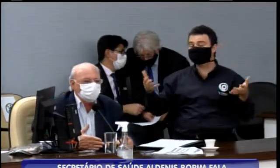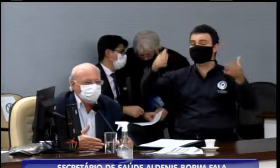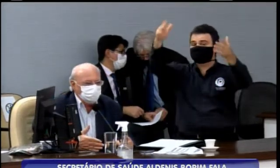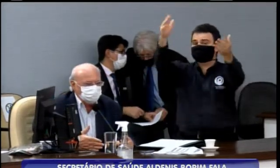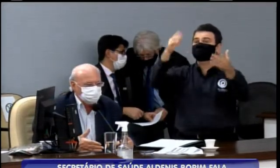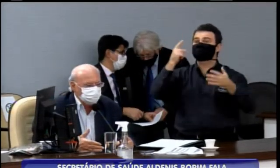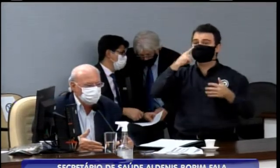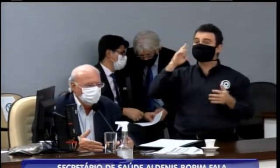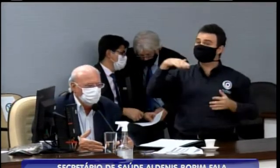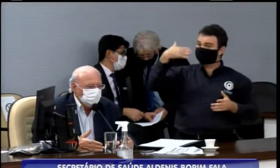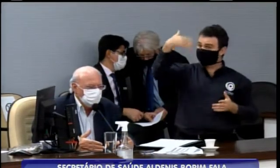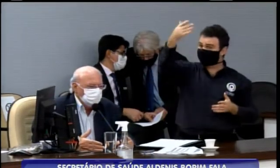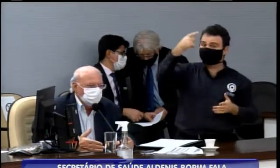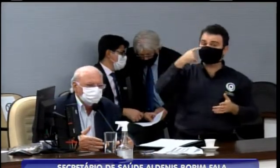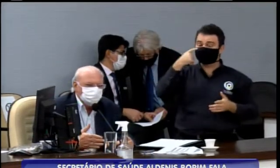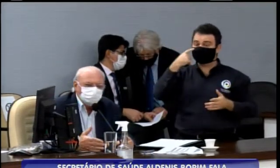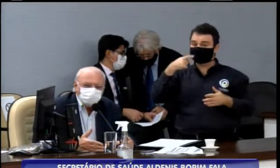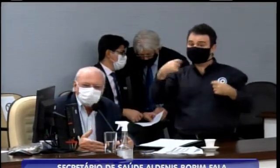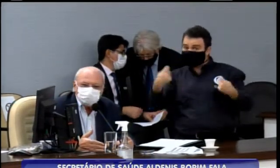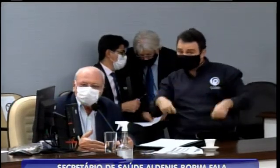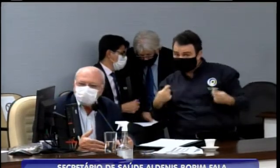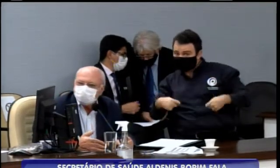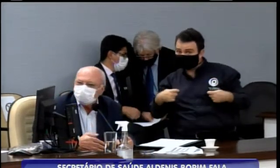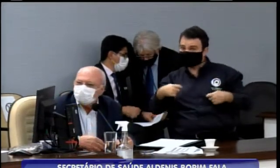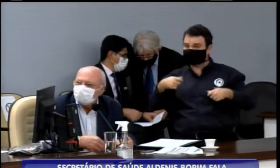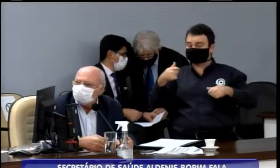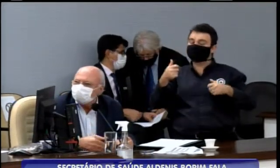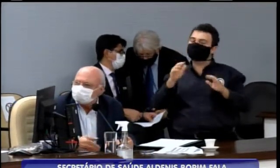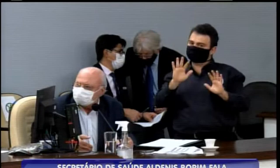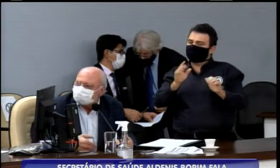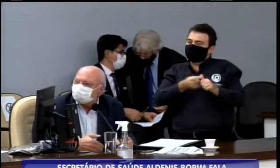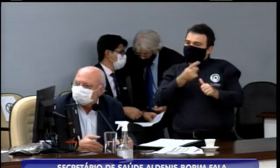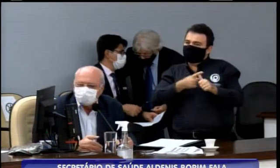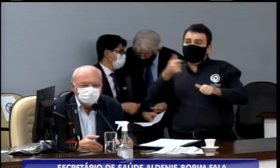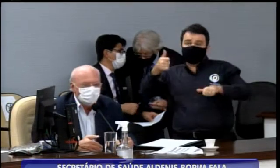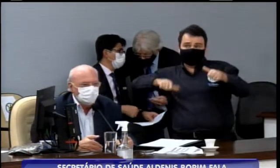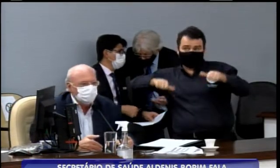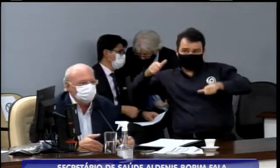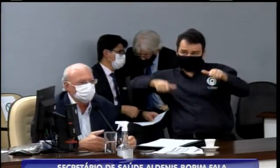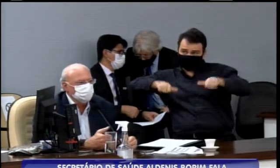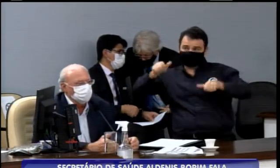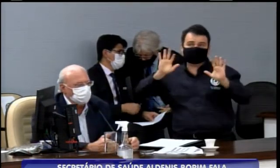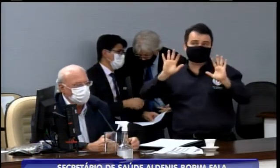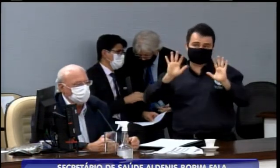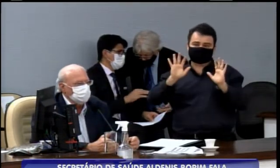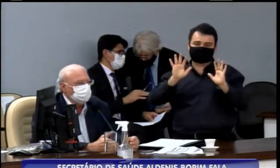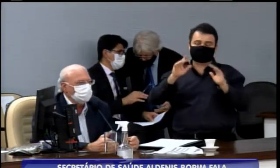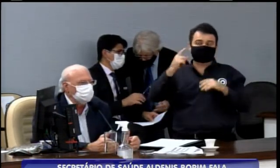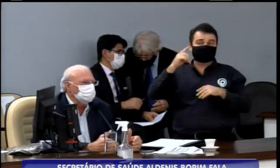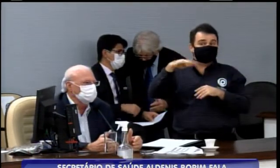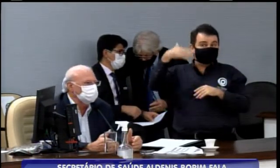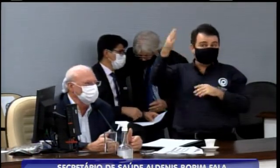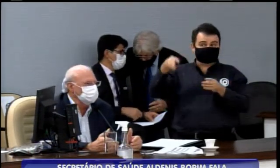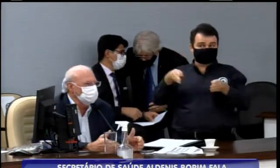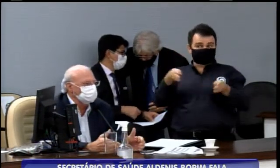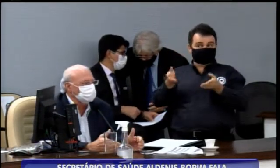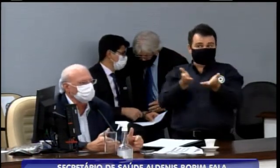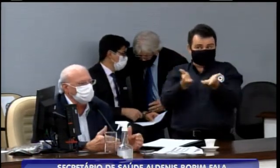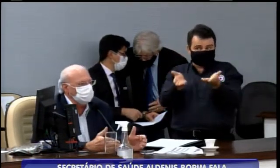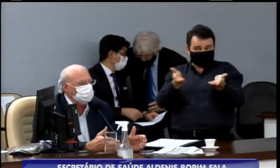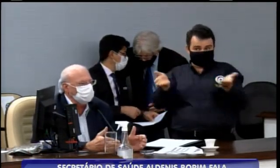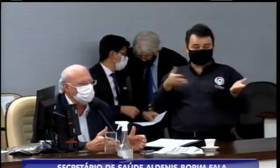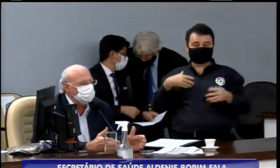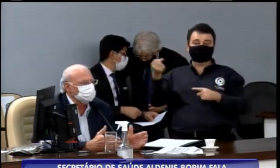de avaliação durante a licitação. Se um coloca um